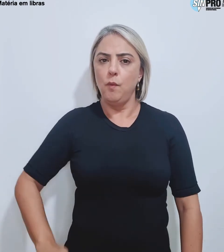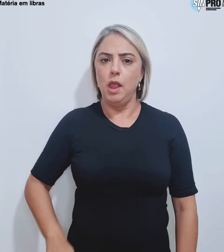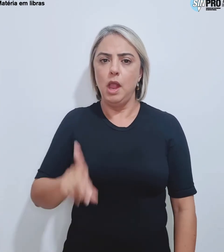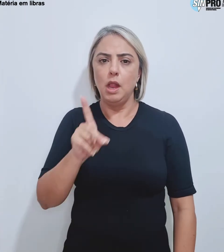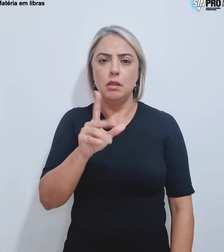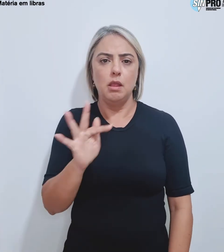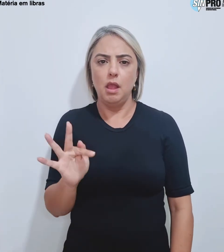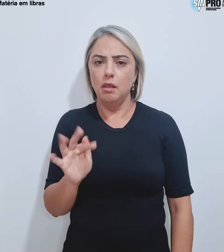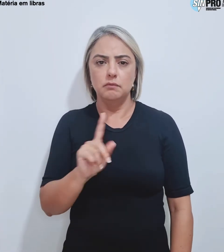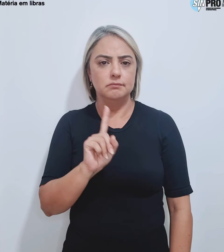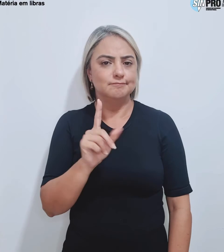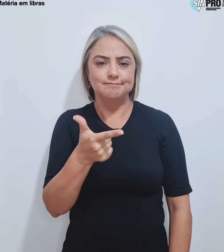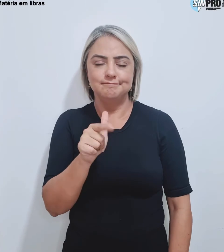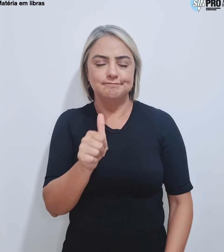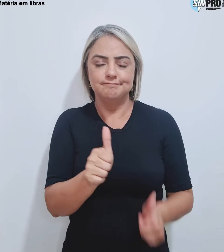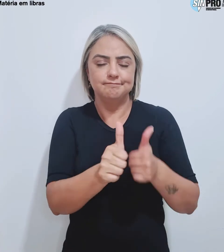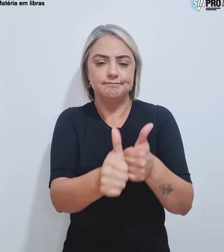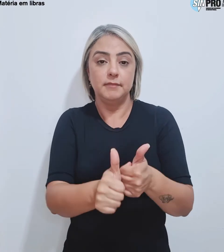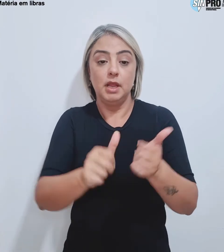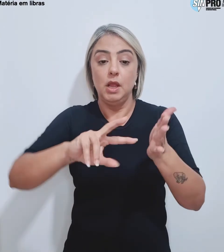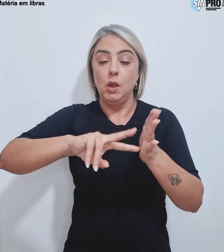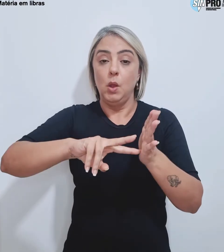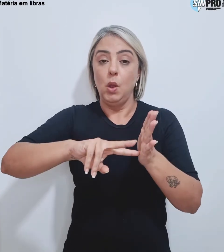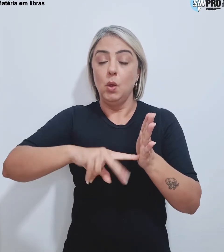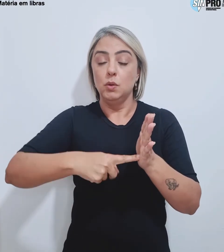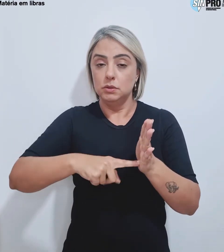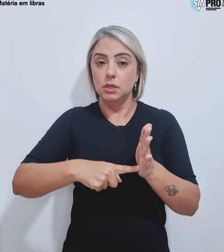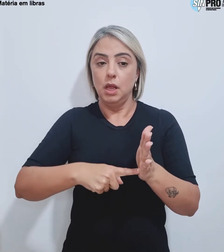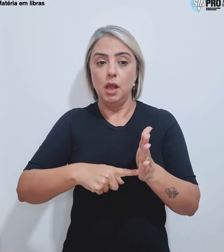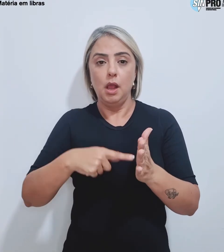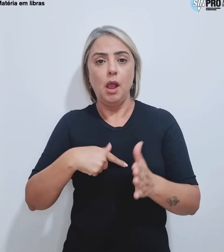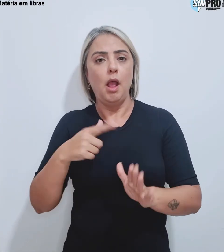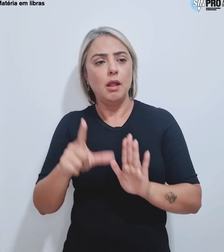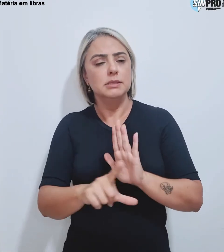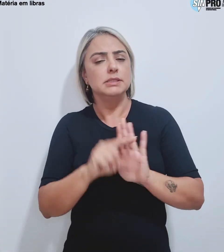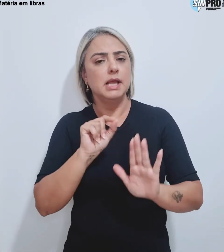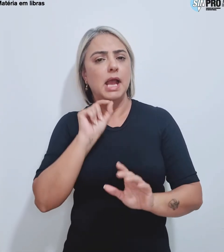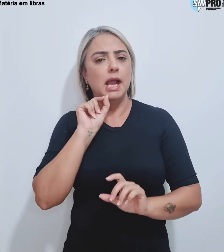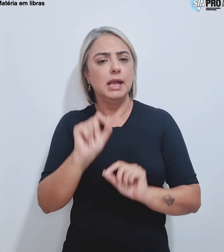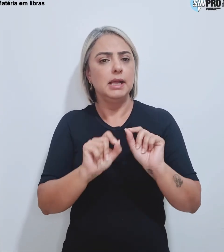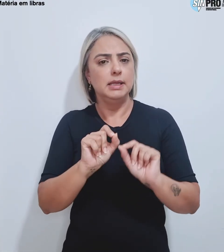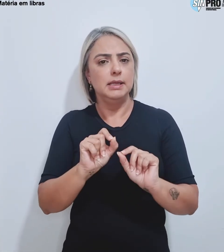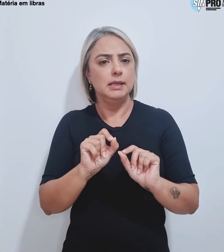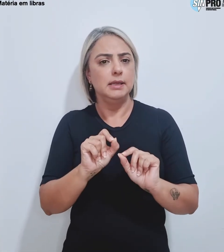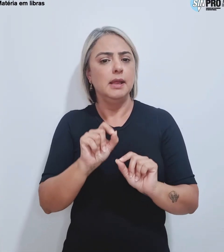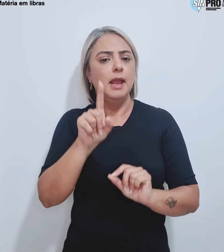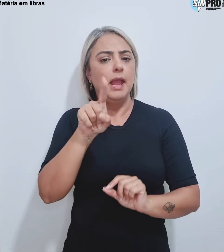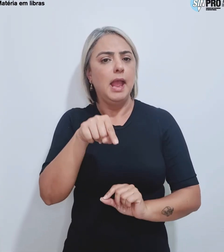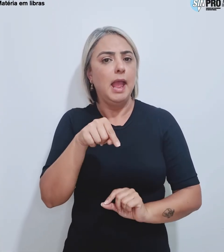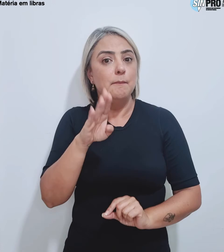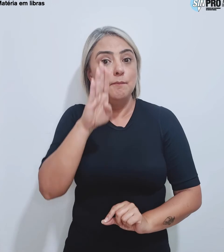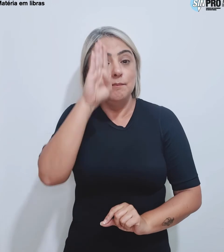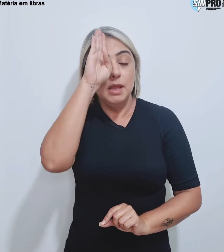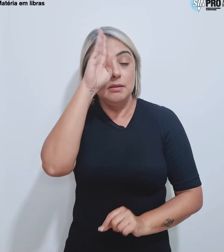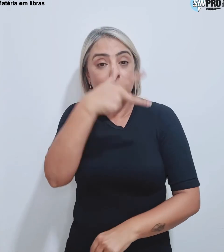GDF não acompanha. Os sindicalistas ressaltam que, assim como é